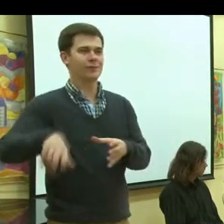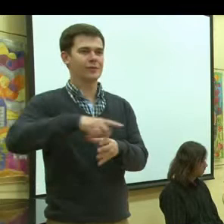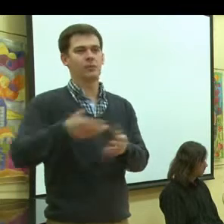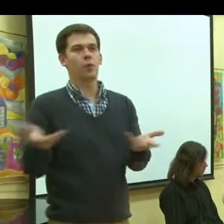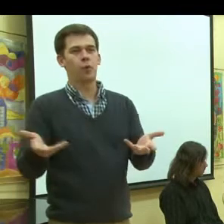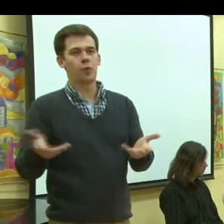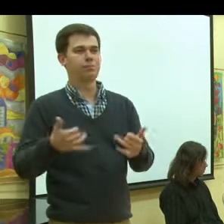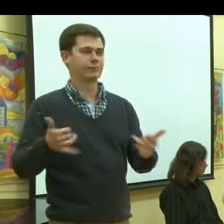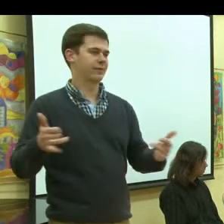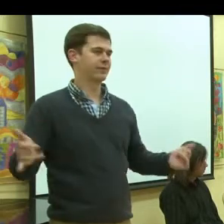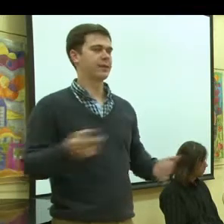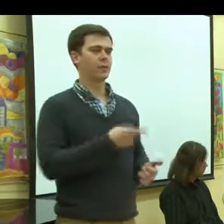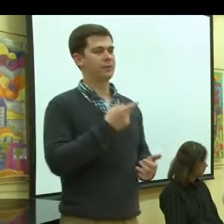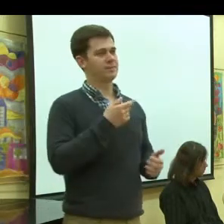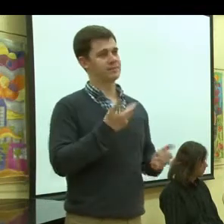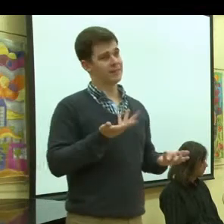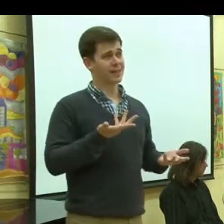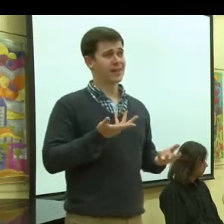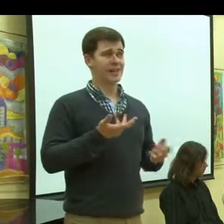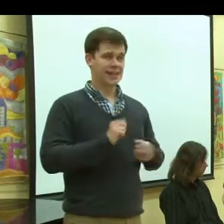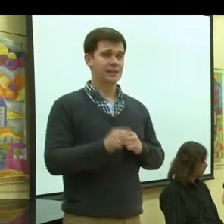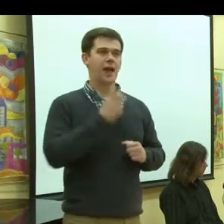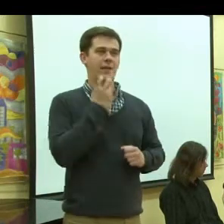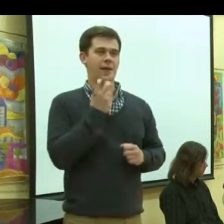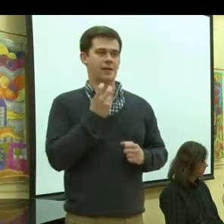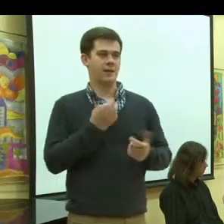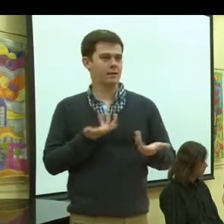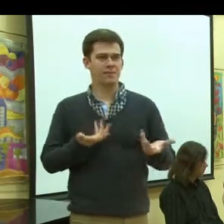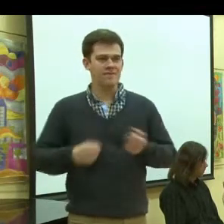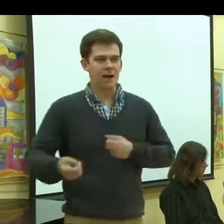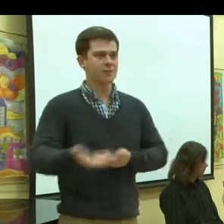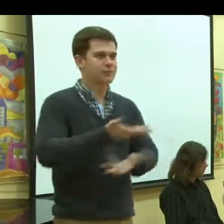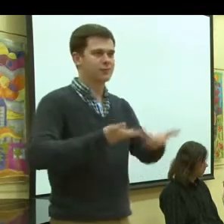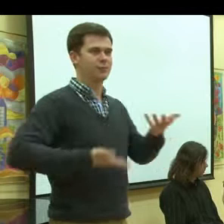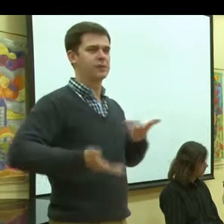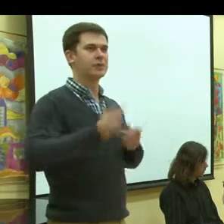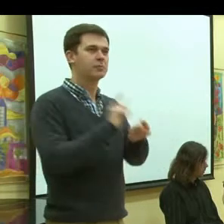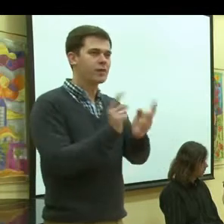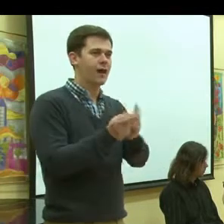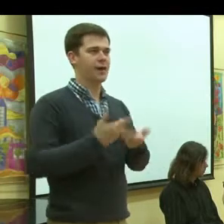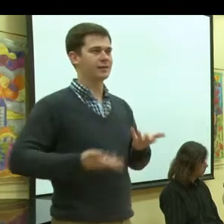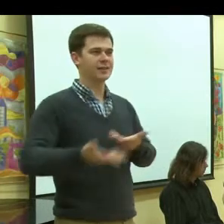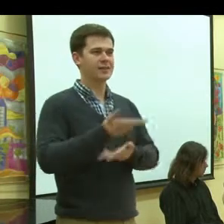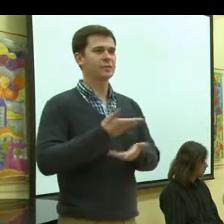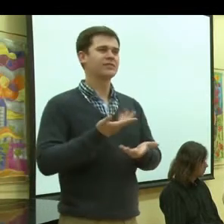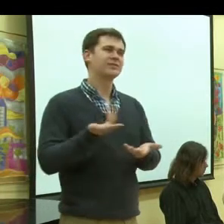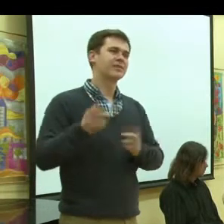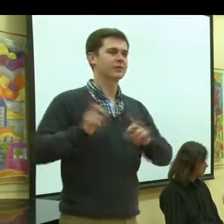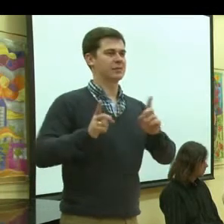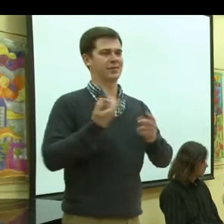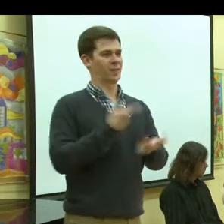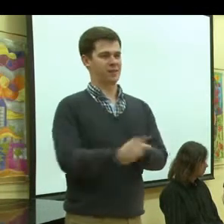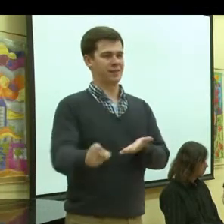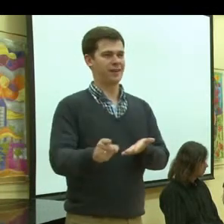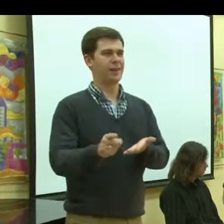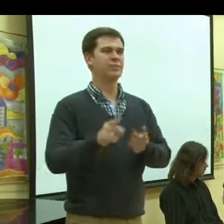sobą. Sam mówi, że jakby no jest fajna energia pomiędzy nimi, czasami się oczywiście spotykają. Nie zawsze się to daje ze względów